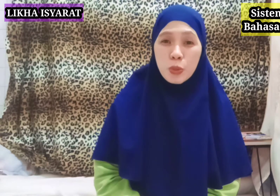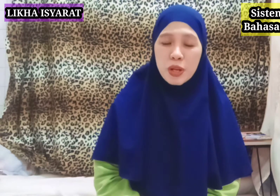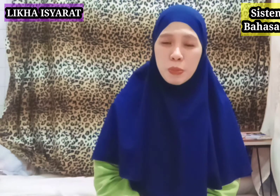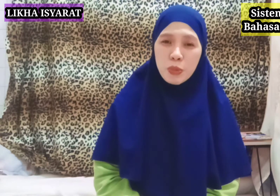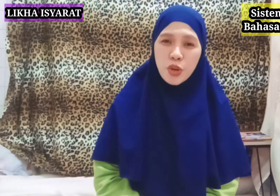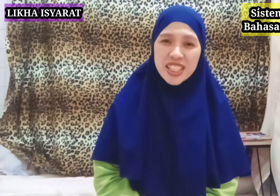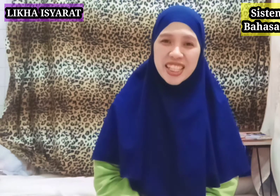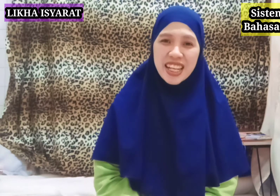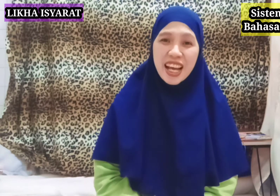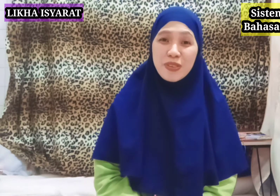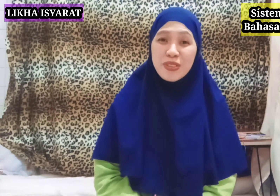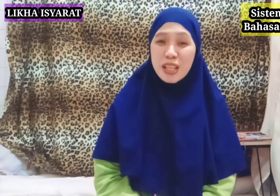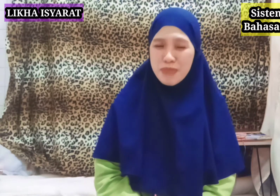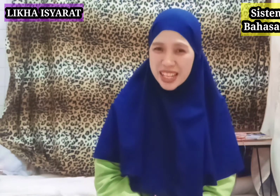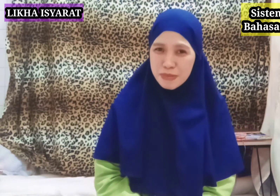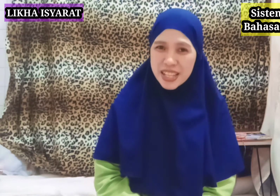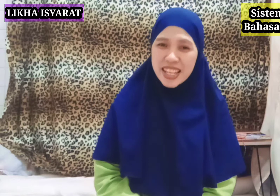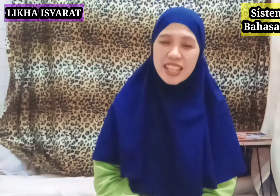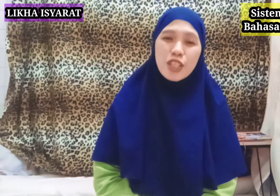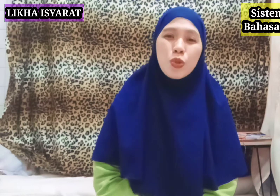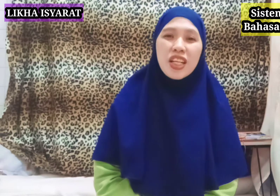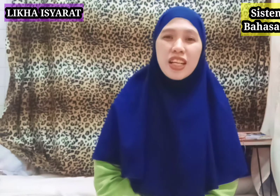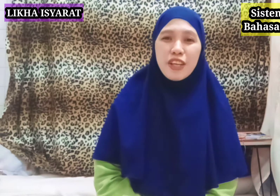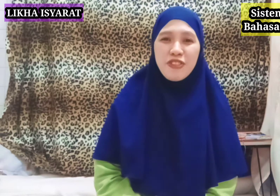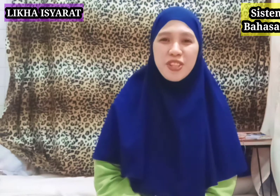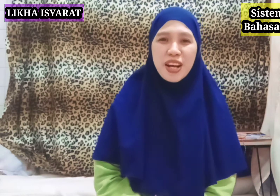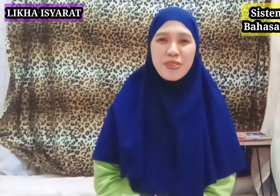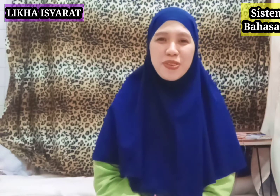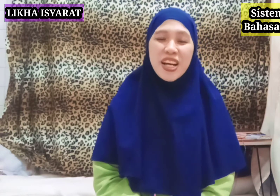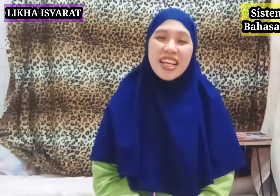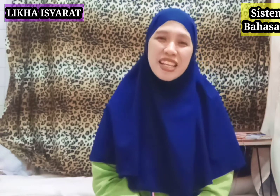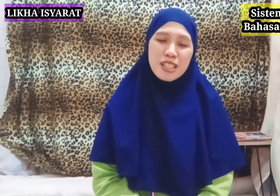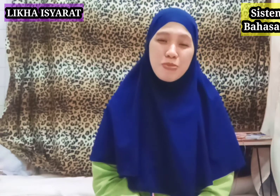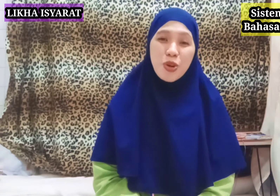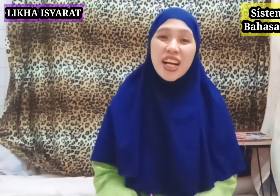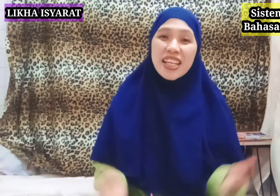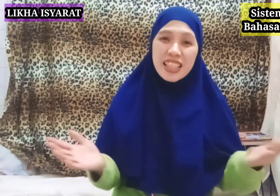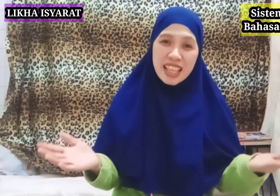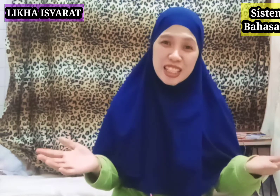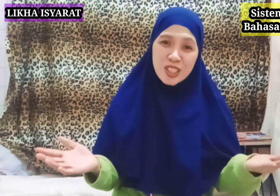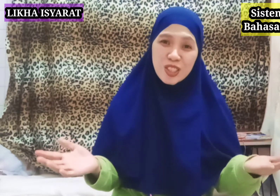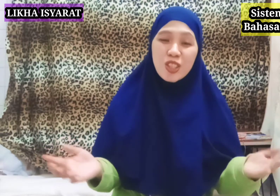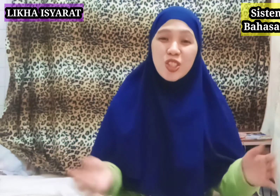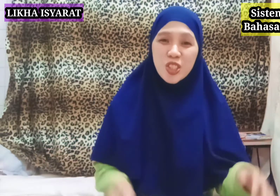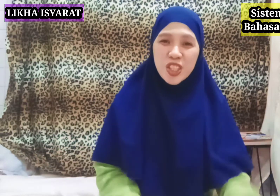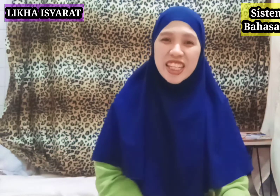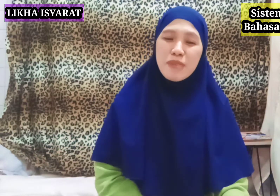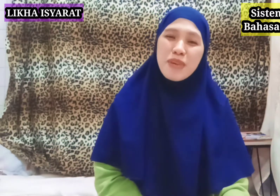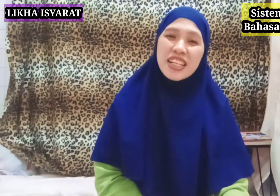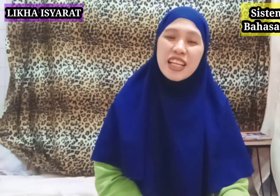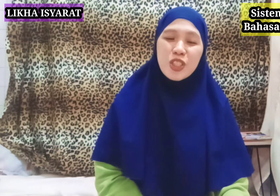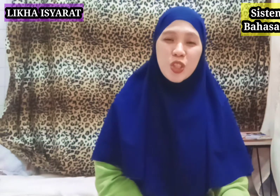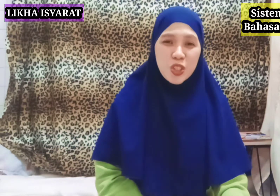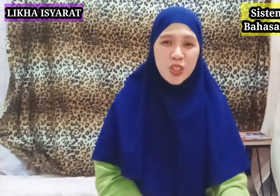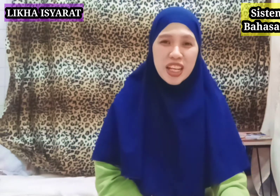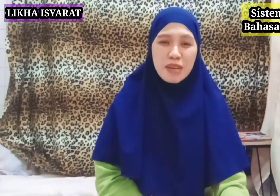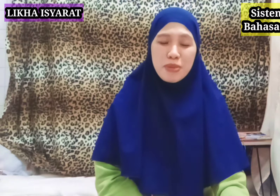baru menemukan channel aku, terima kasih banyak ya sudah ngeklik video aku. Dan semoga kita cocok-cocok jadi teman dan cocok dalam